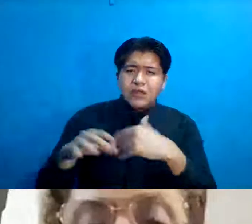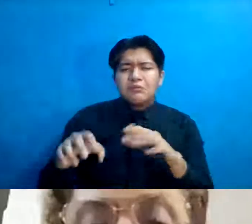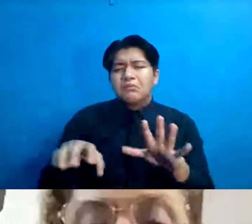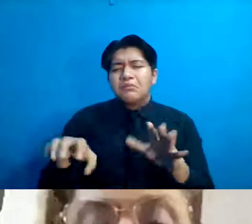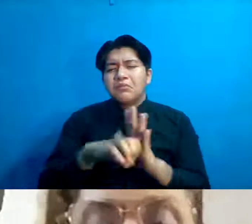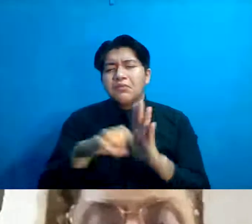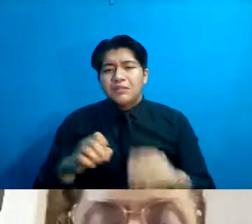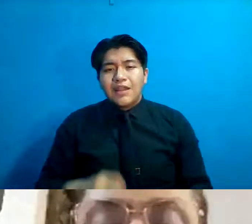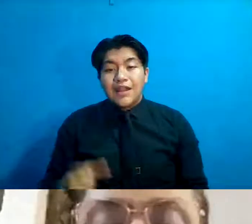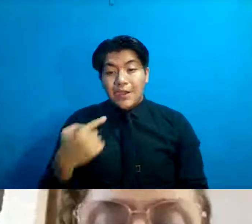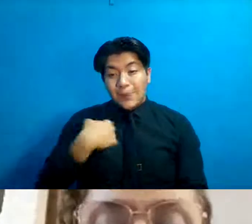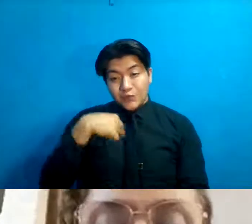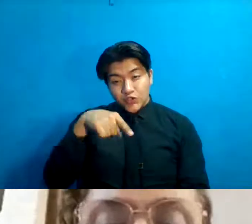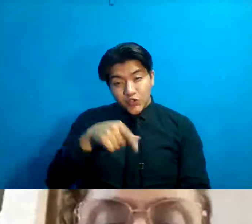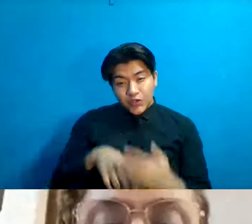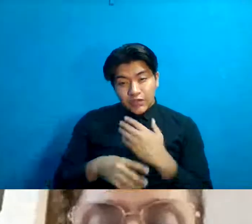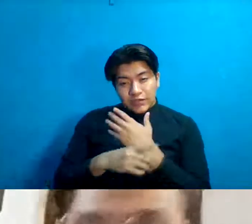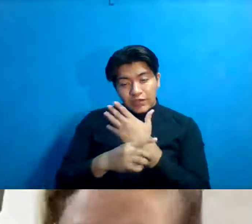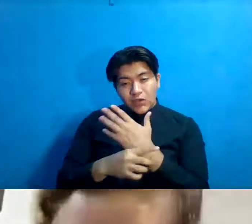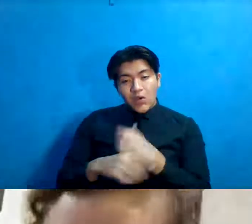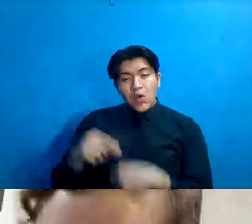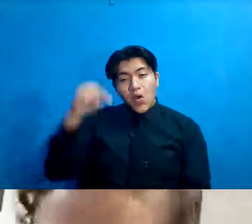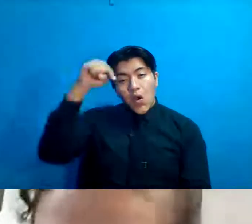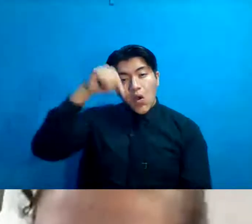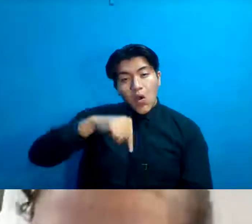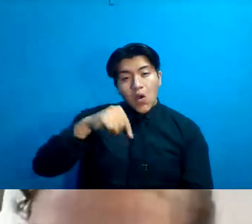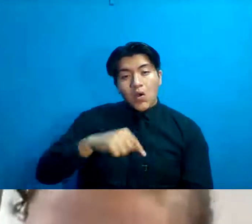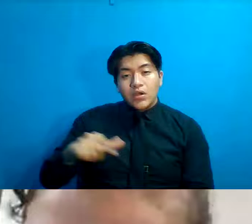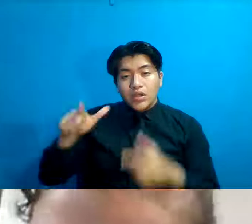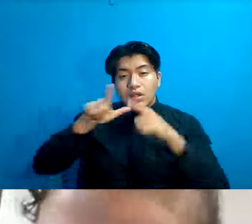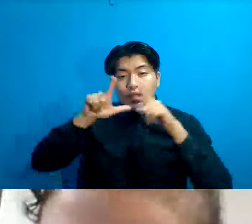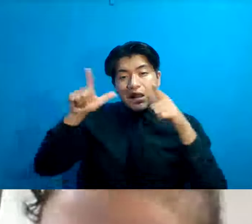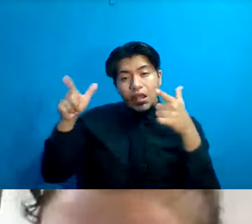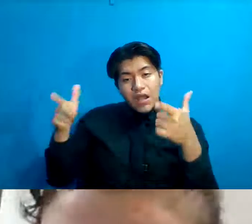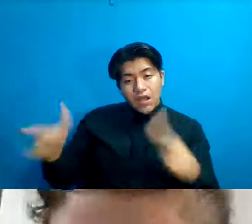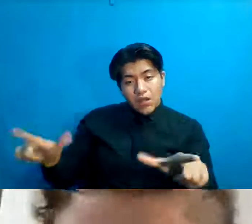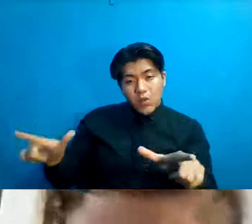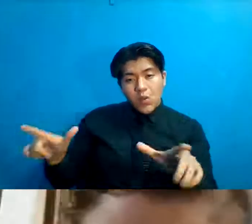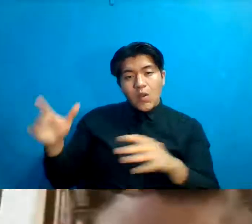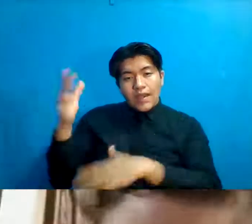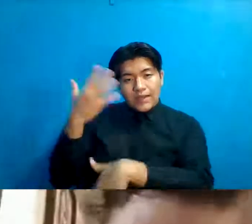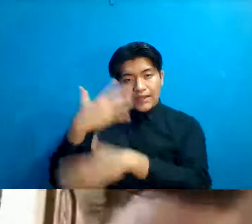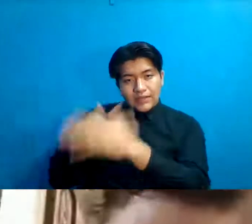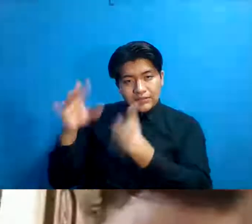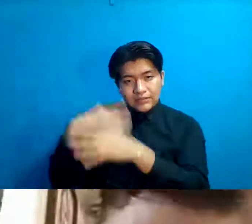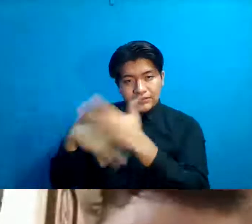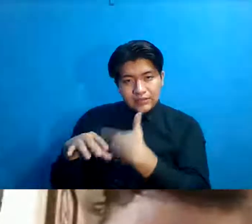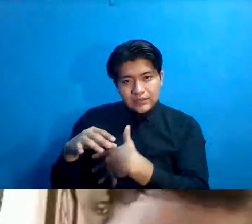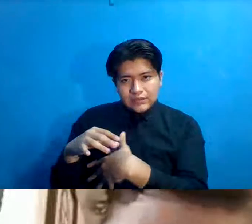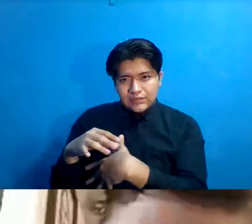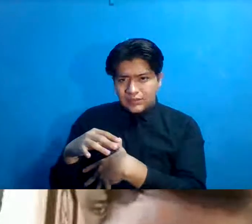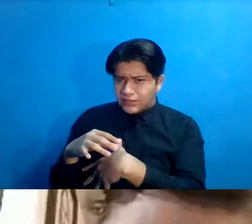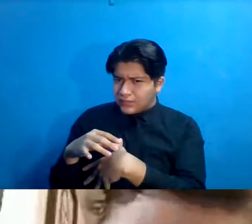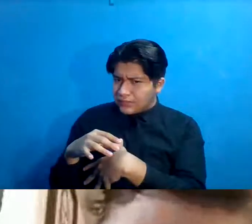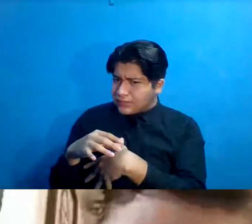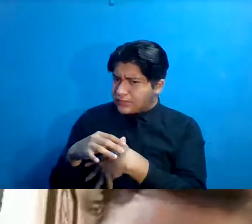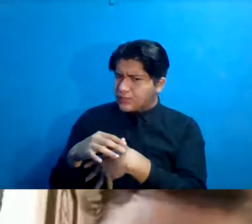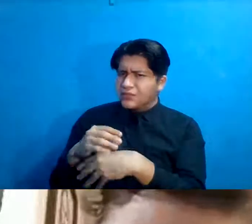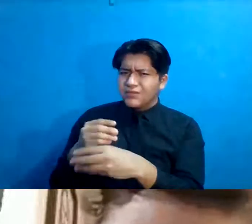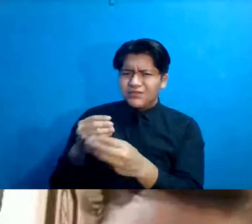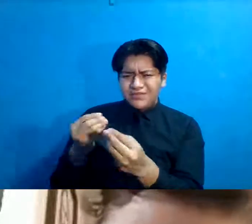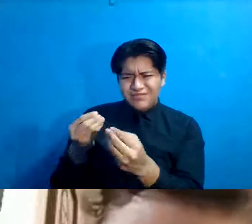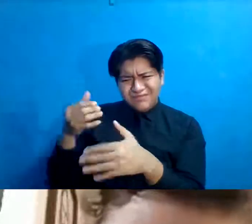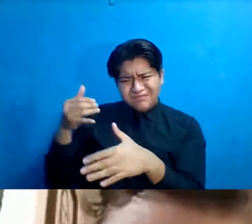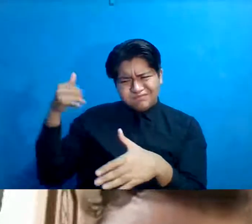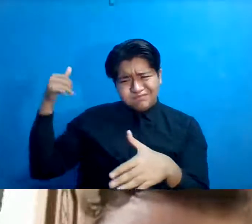una conferencia sobre lenguaje de señas, entender y adentrarnos en aspectos